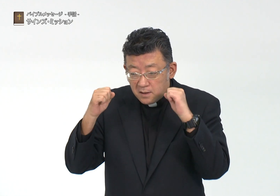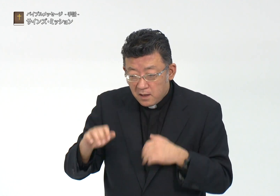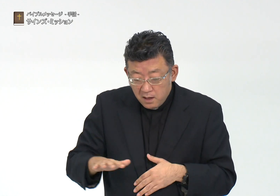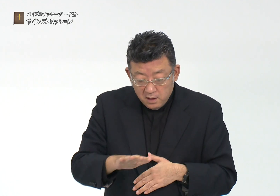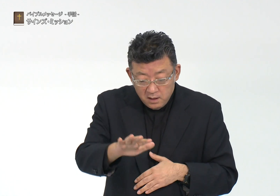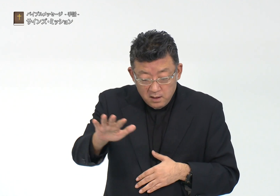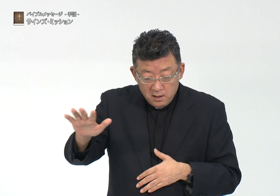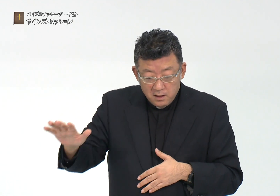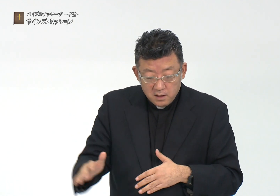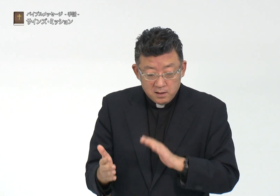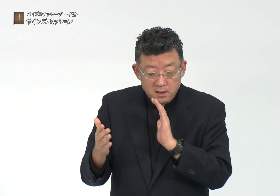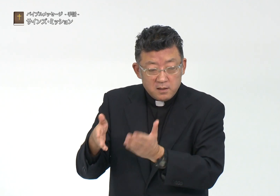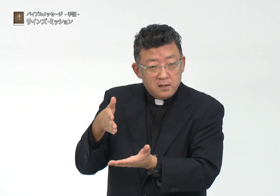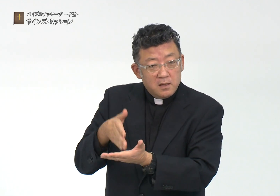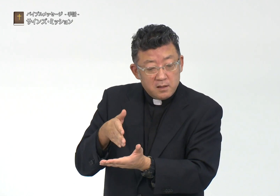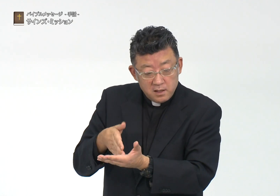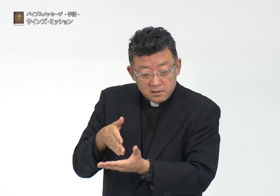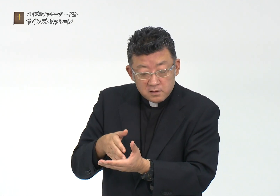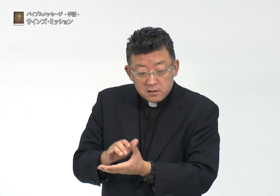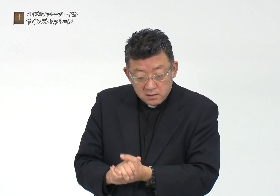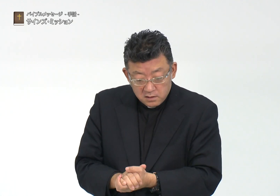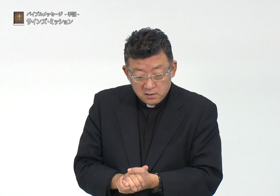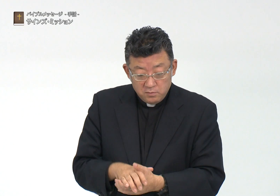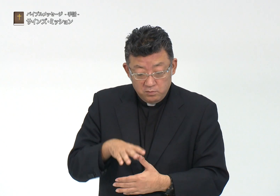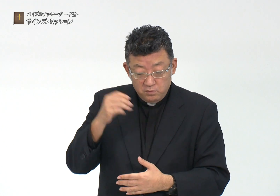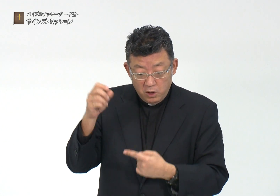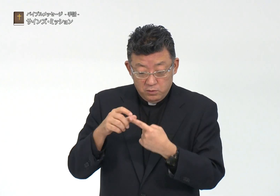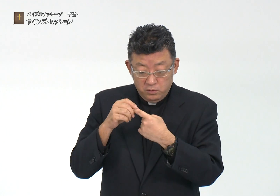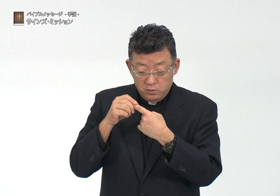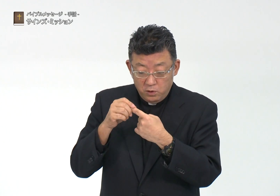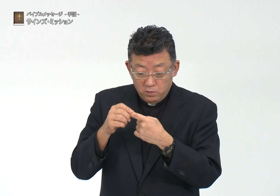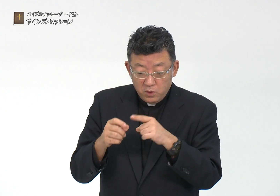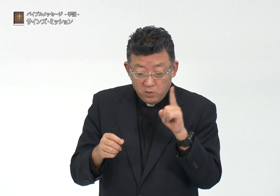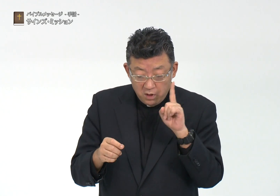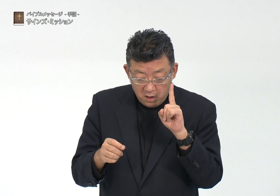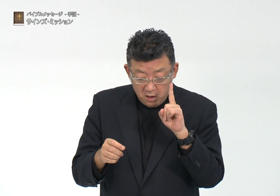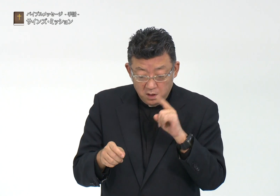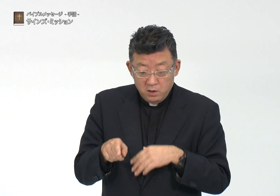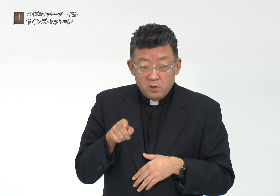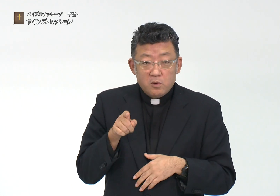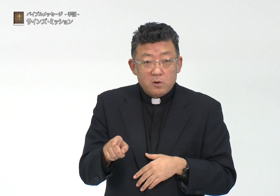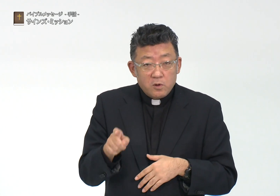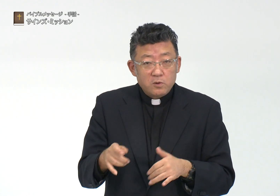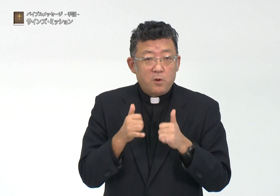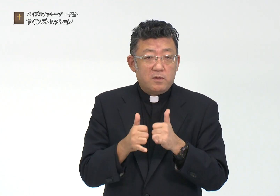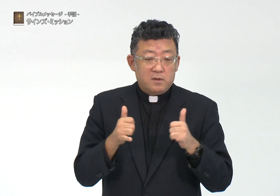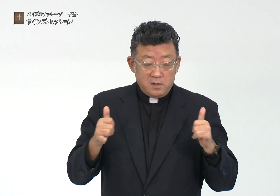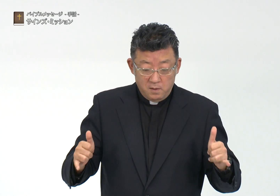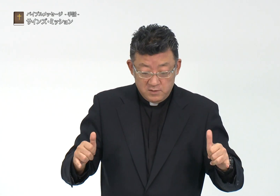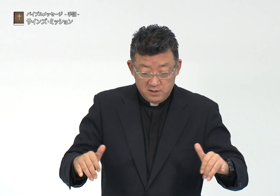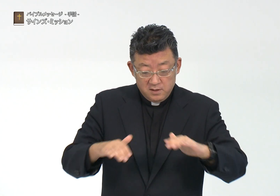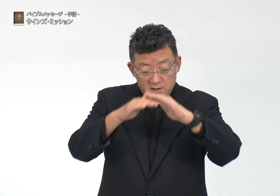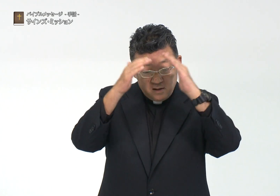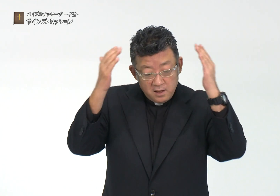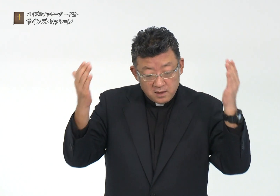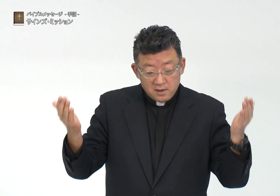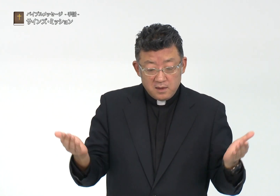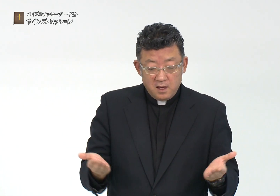イエスが生まれたその場にいた人たちに語ったということがまず大切なことなのですもう